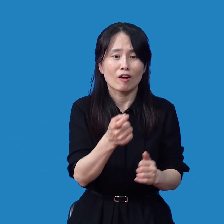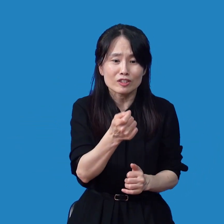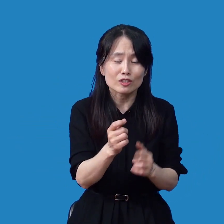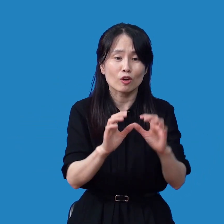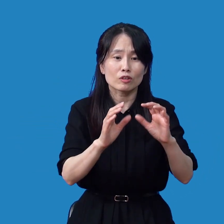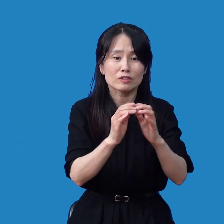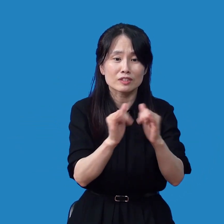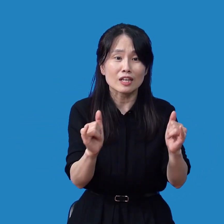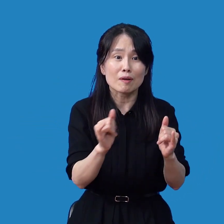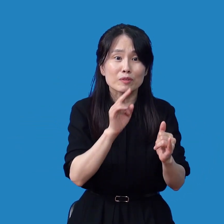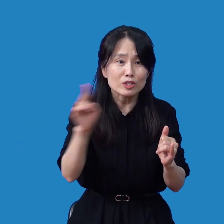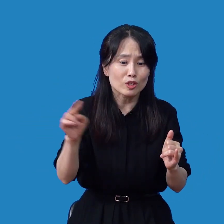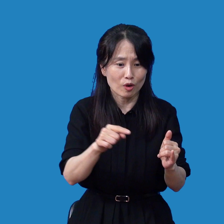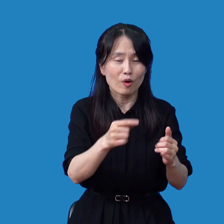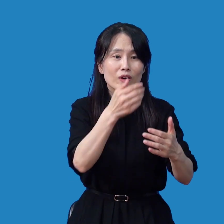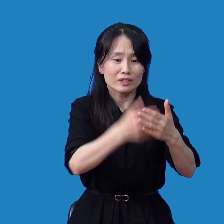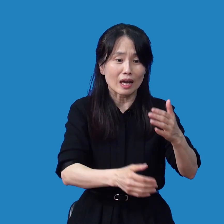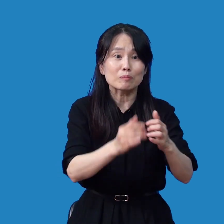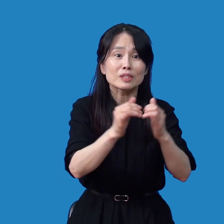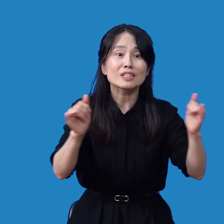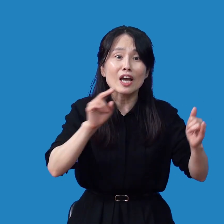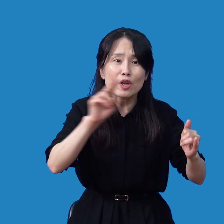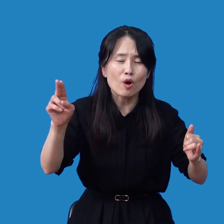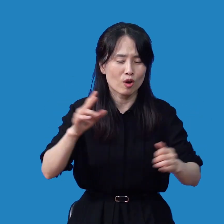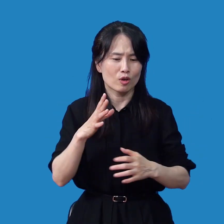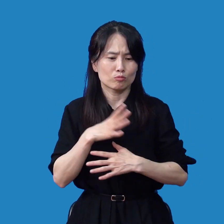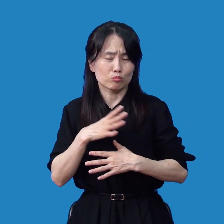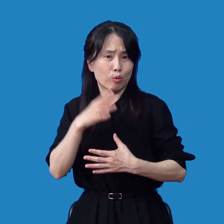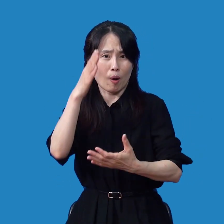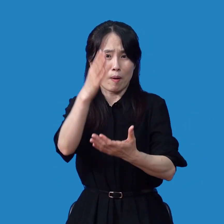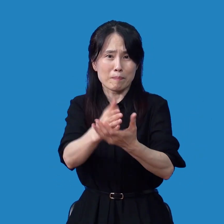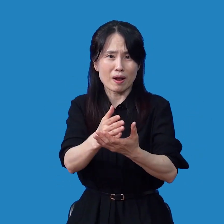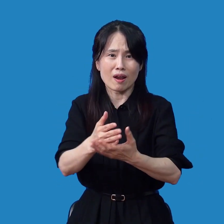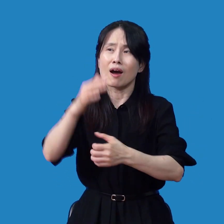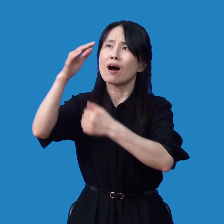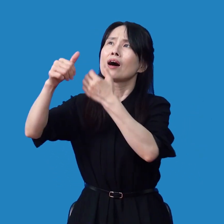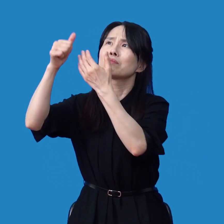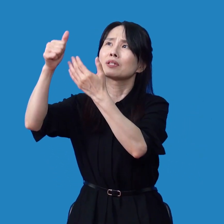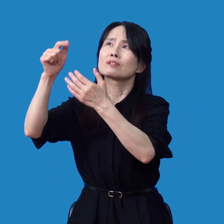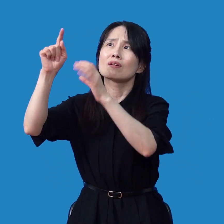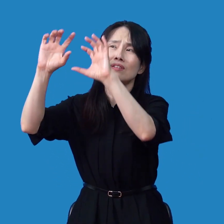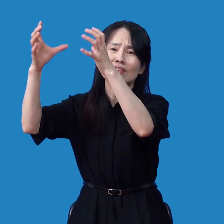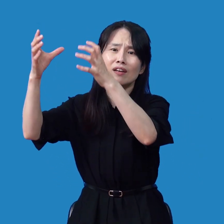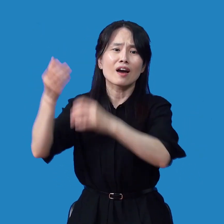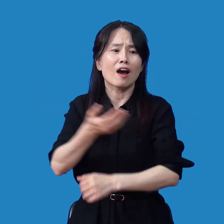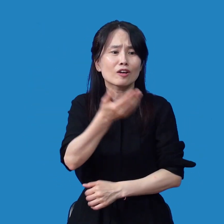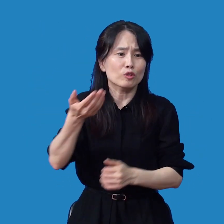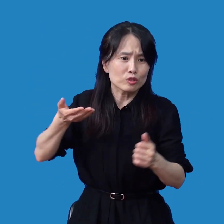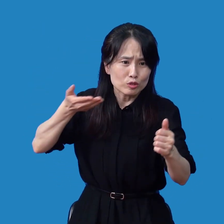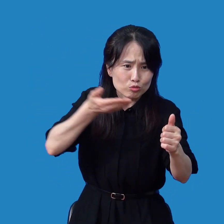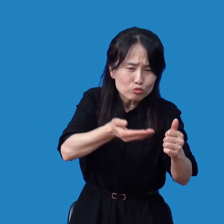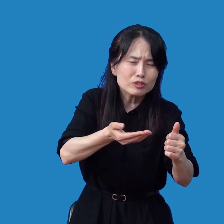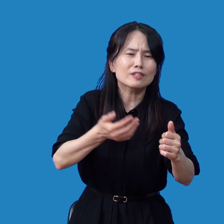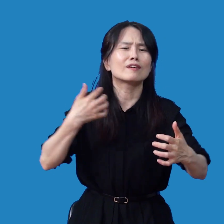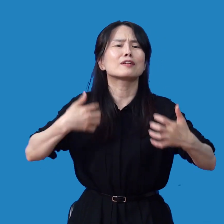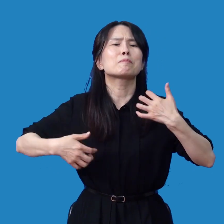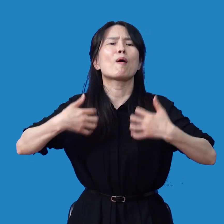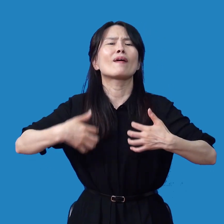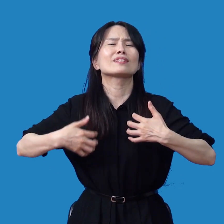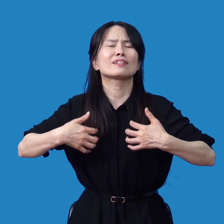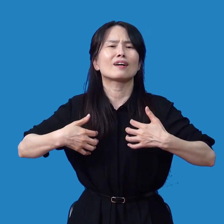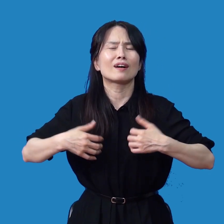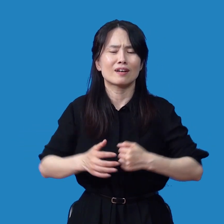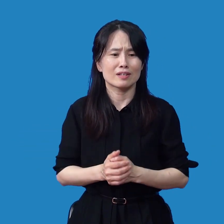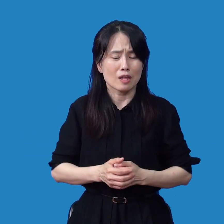아닙니까? 남은 자여, 적은 무리여 무서워하지 말라. 하나님께서 그 나라를 너희에게 주시기를 기뻐하신다. 그 말은